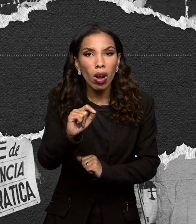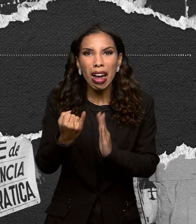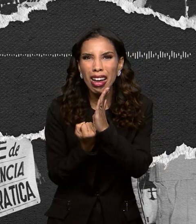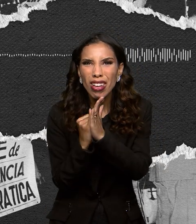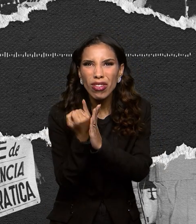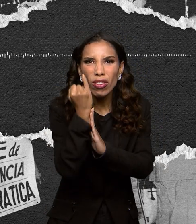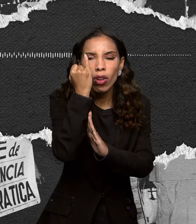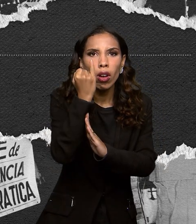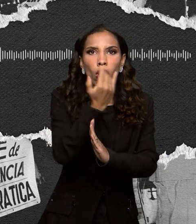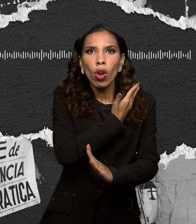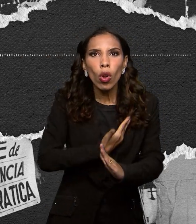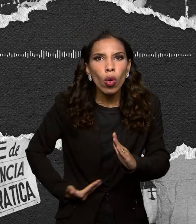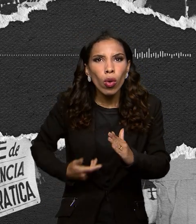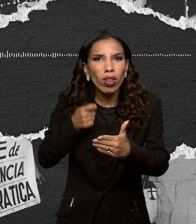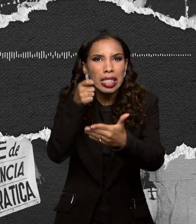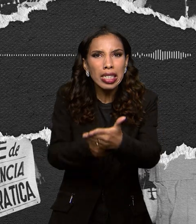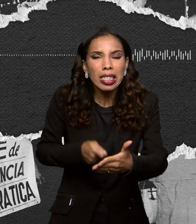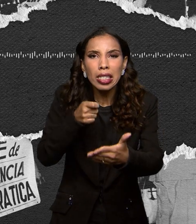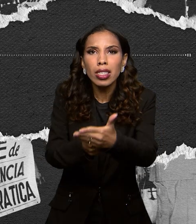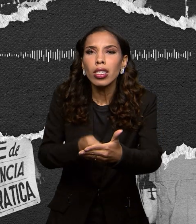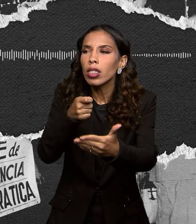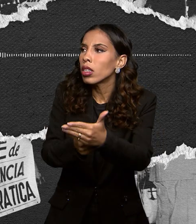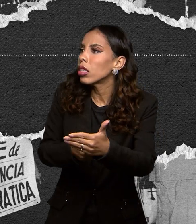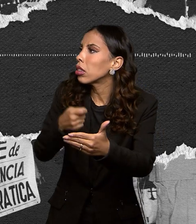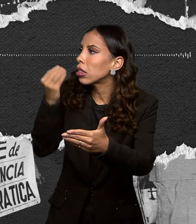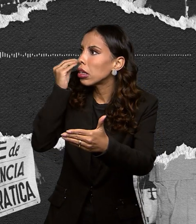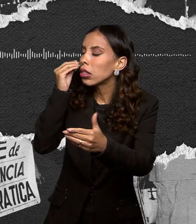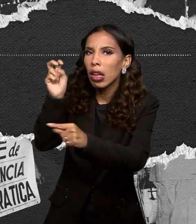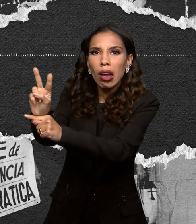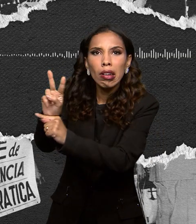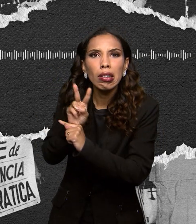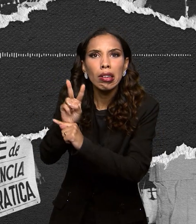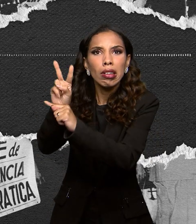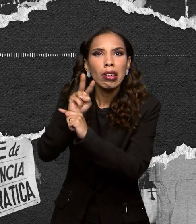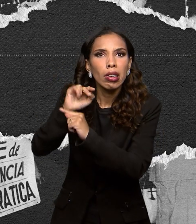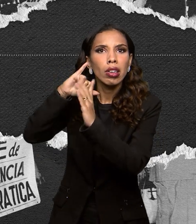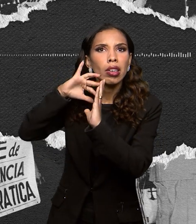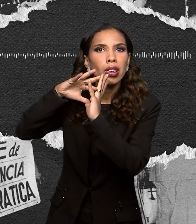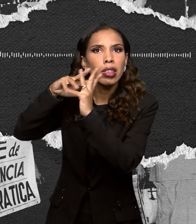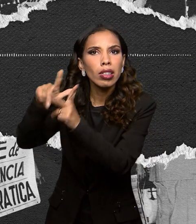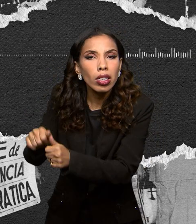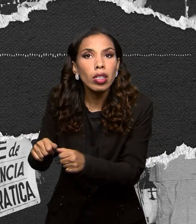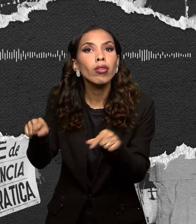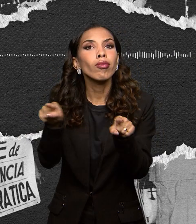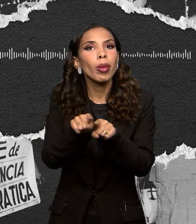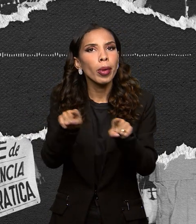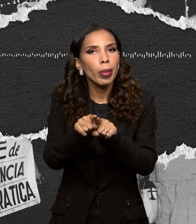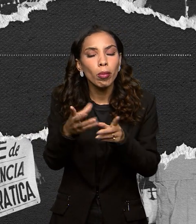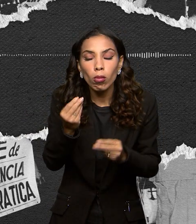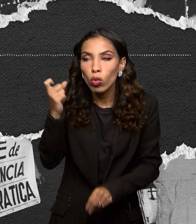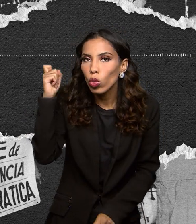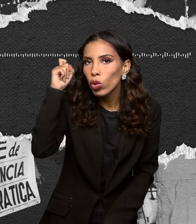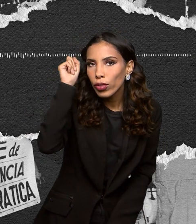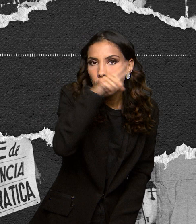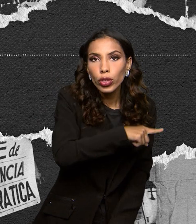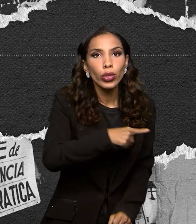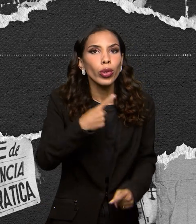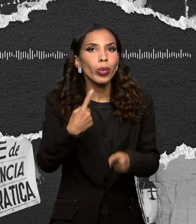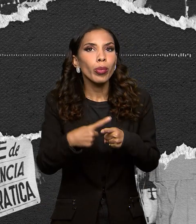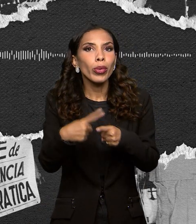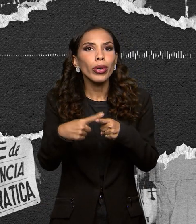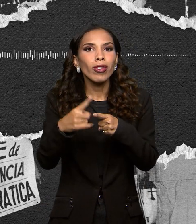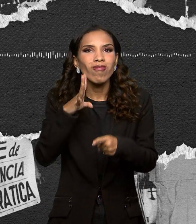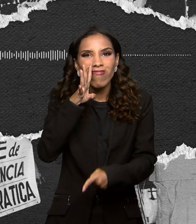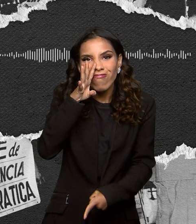alta. O governo lutava para receber empréstimos internacionais, e isso também era muito difícil,